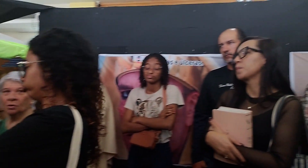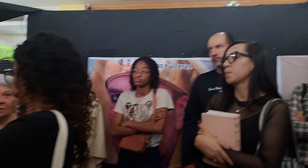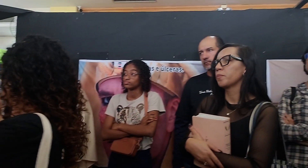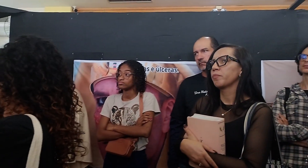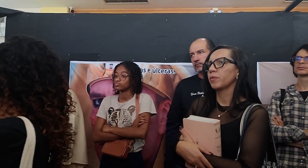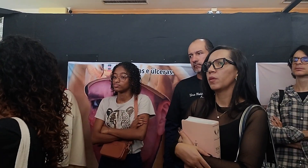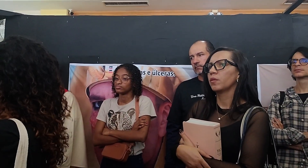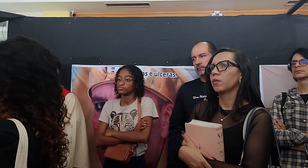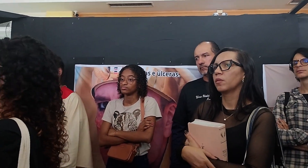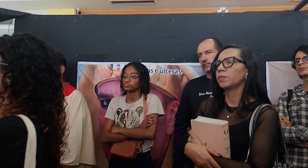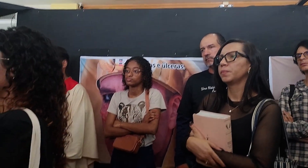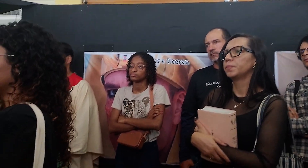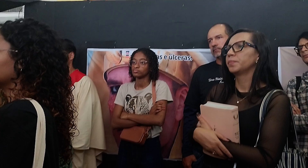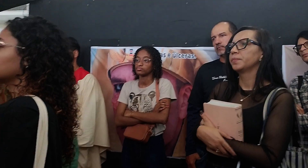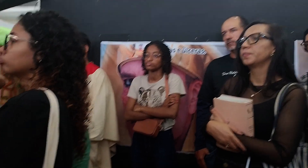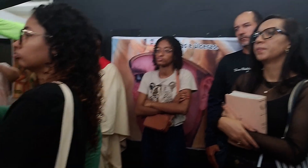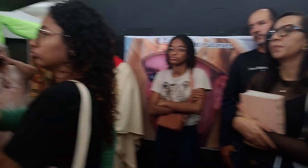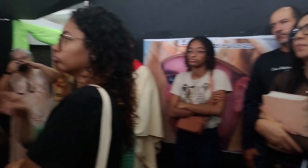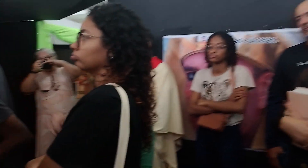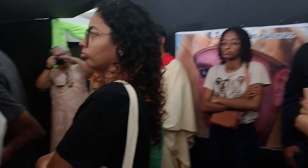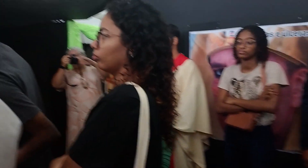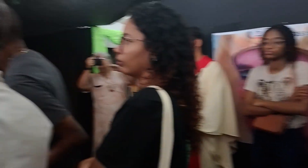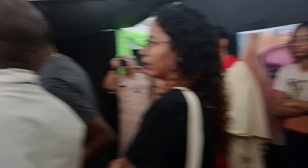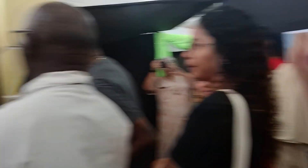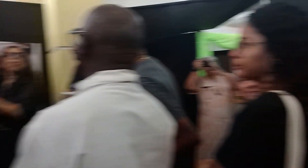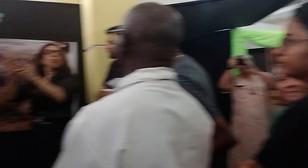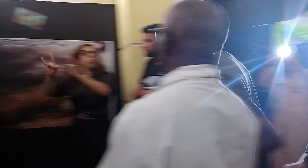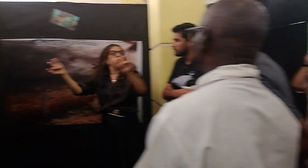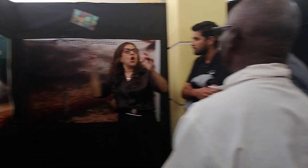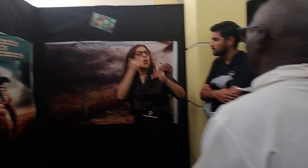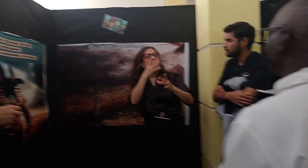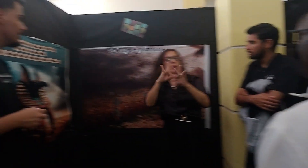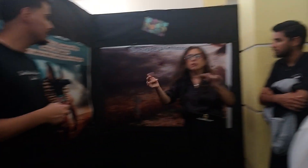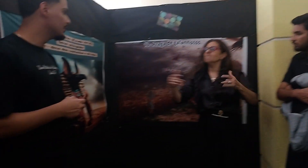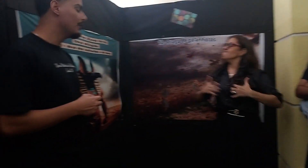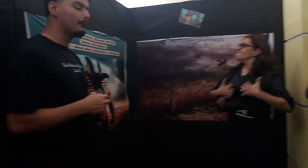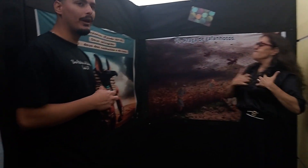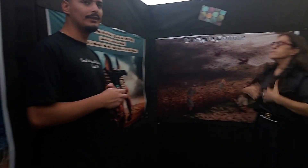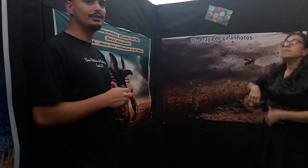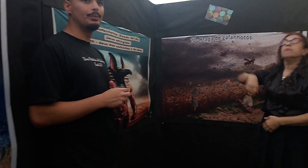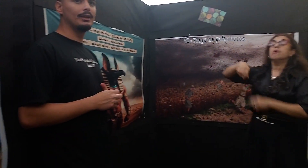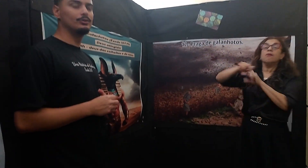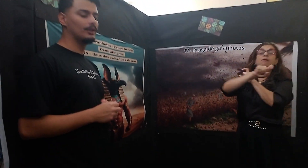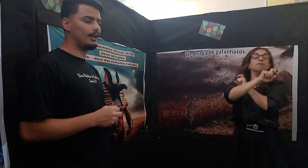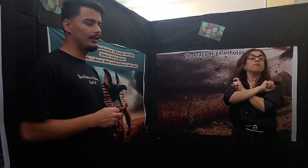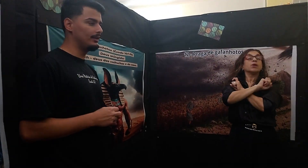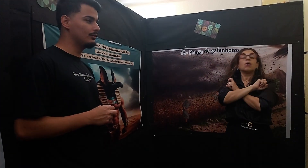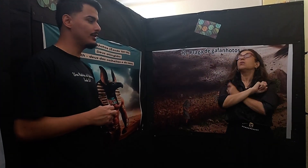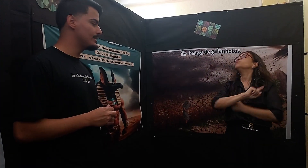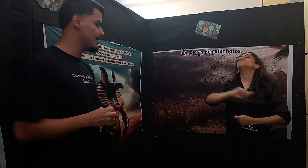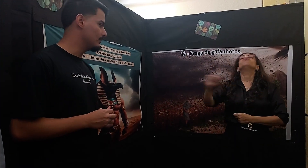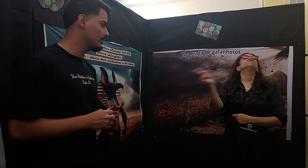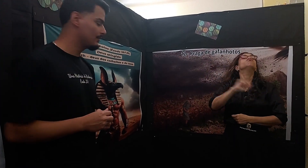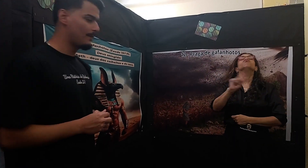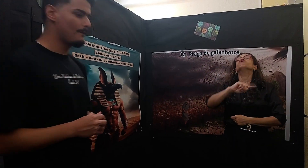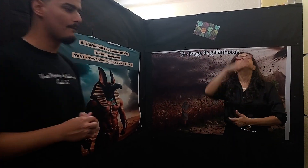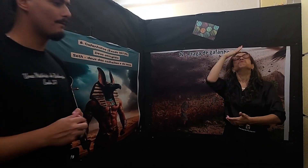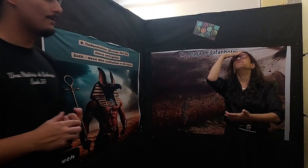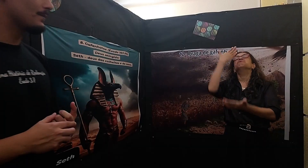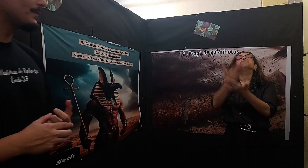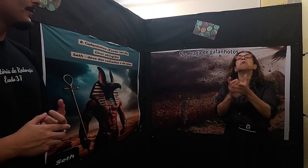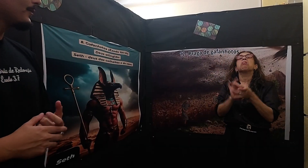coração de Faraó continuava endurecido, não deixando o povo de Deus partir para adorar ele no